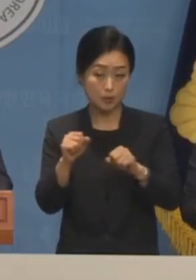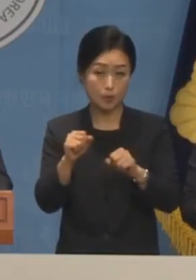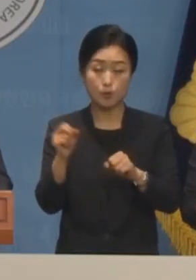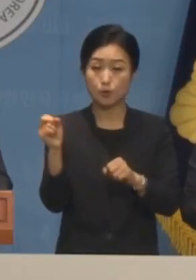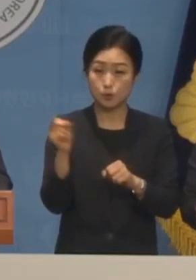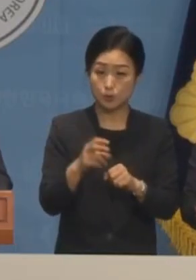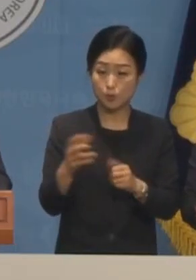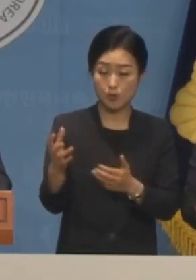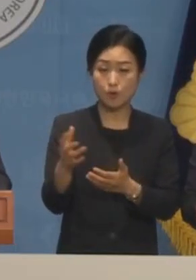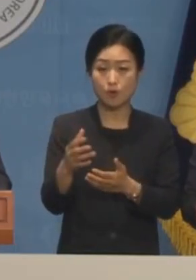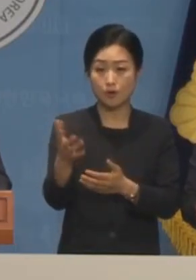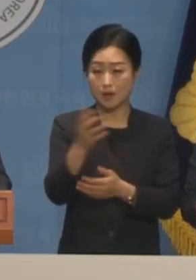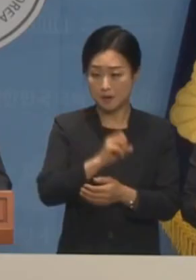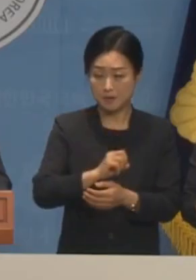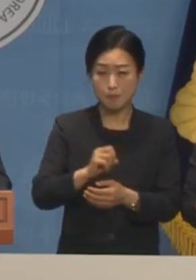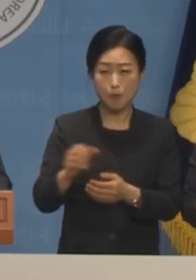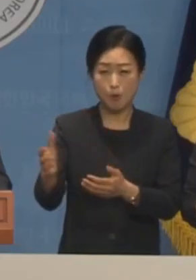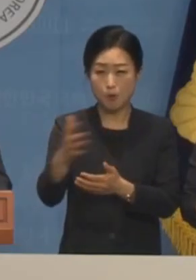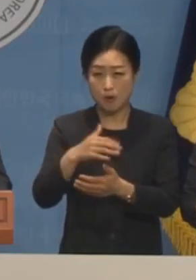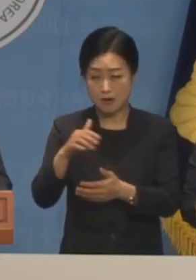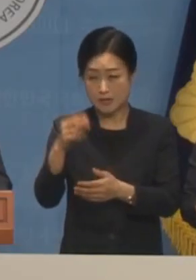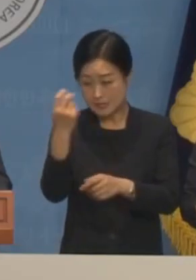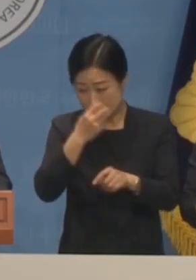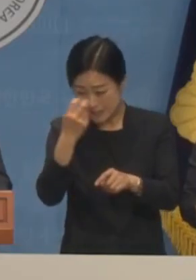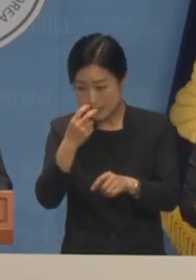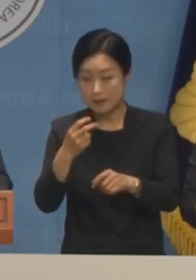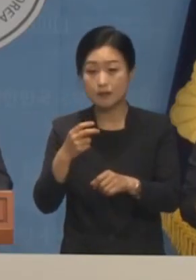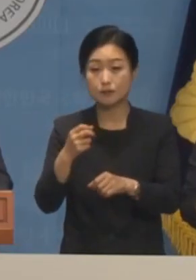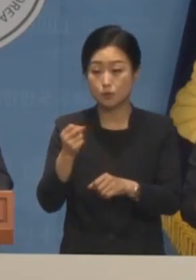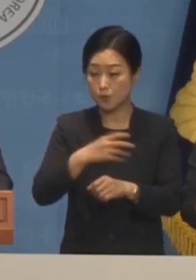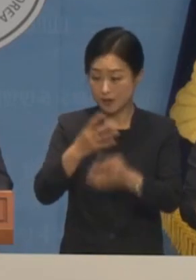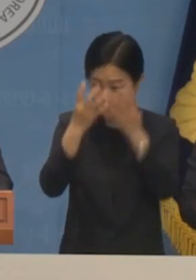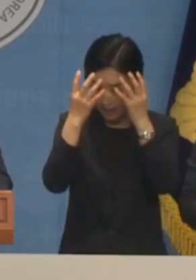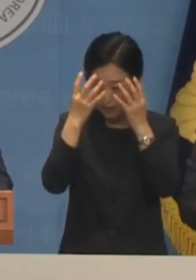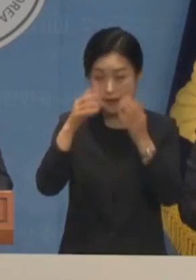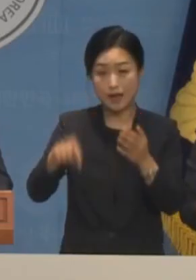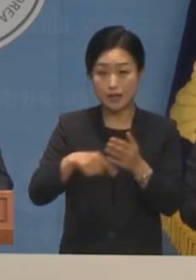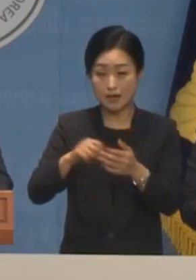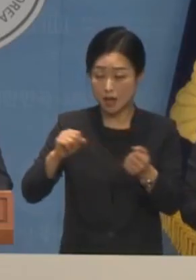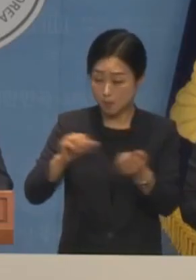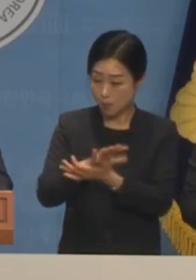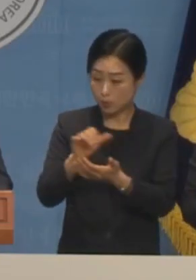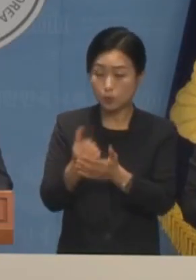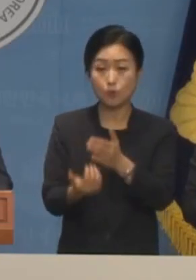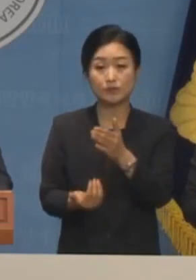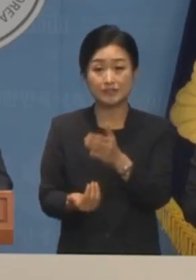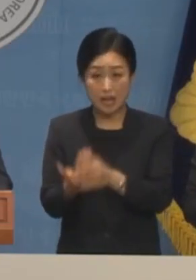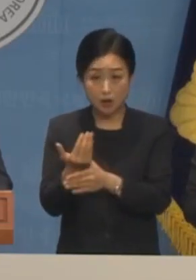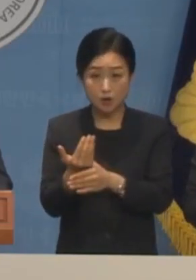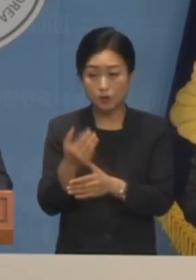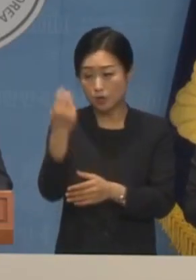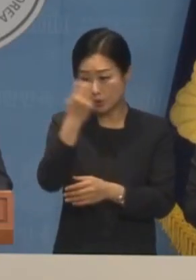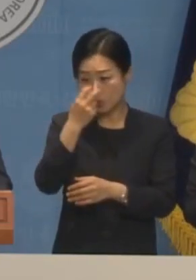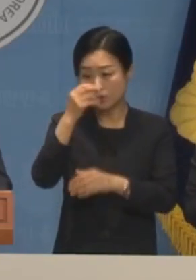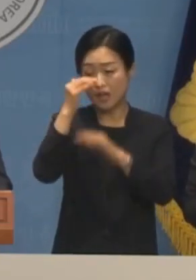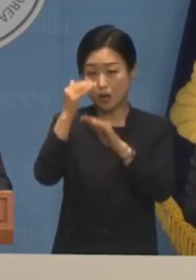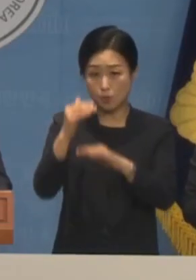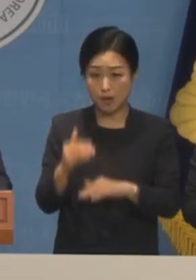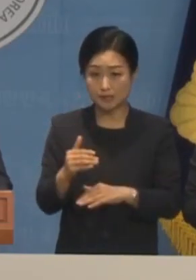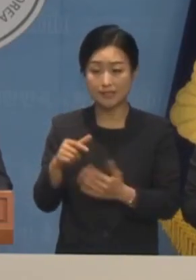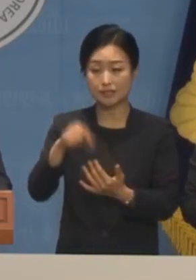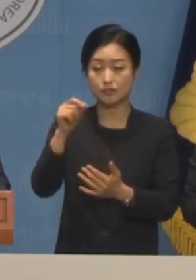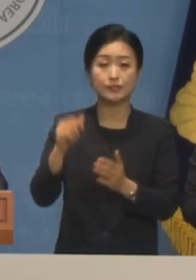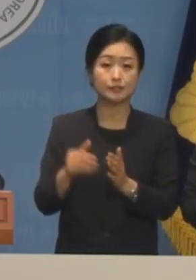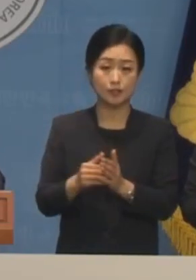토벌작전 여순사건 재소자들의 형무소 내 소요 폭등 사건으로 조사 과제로